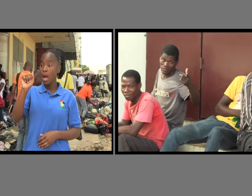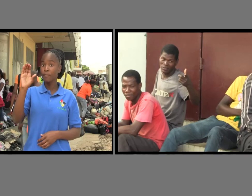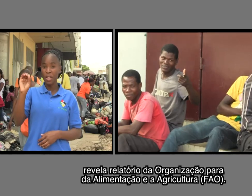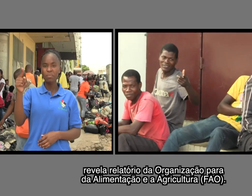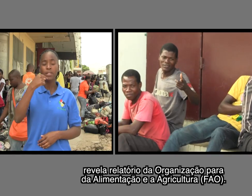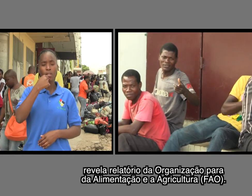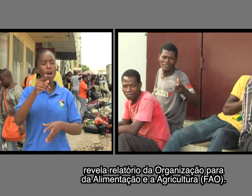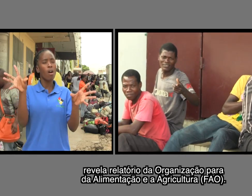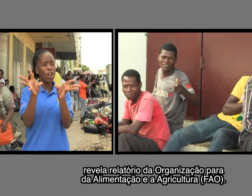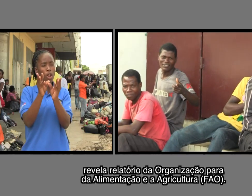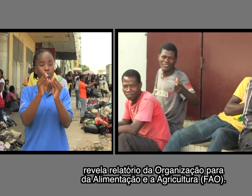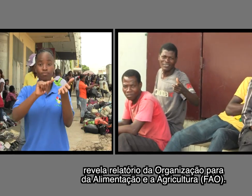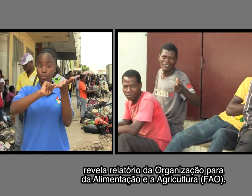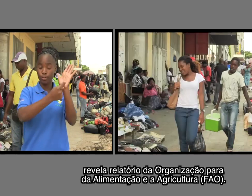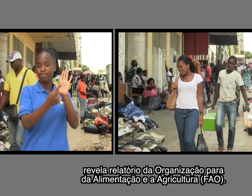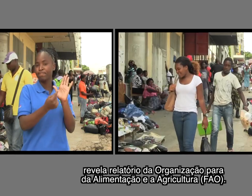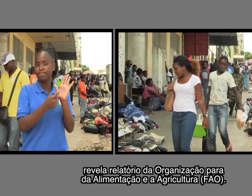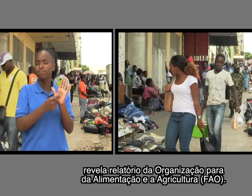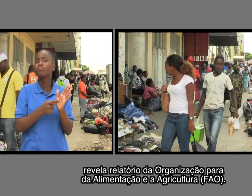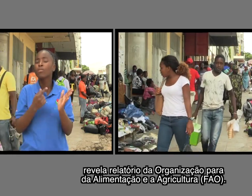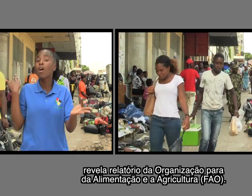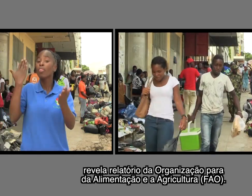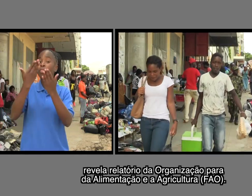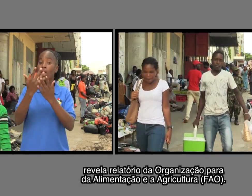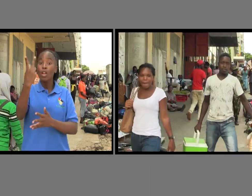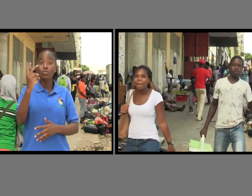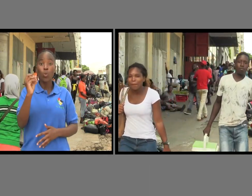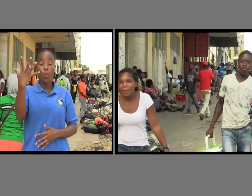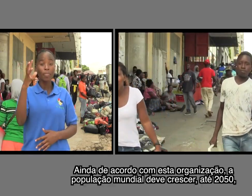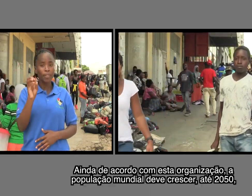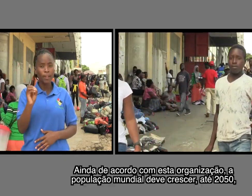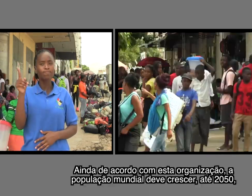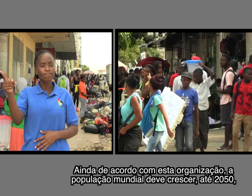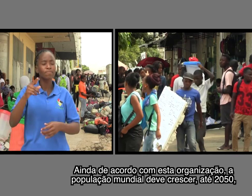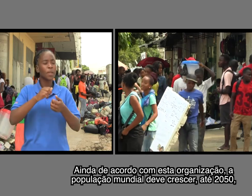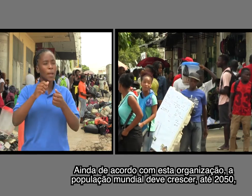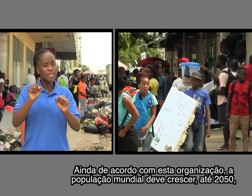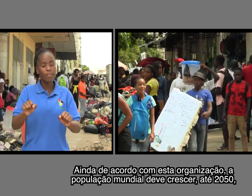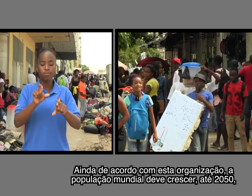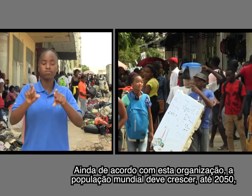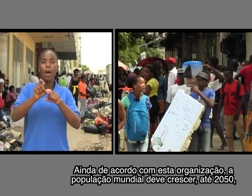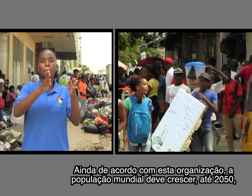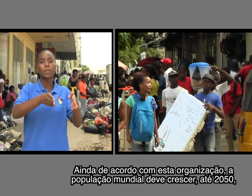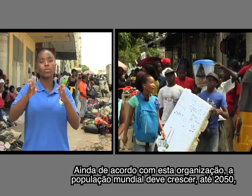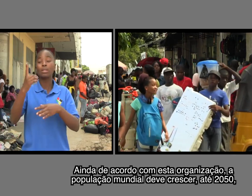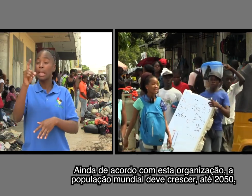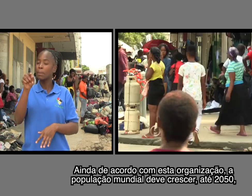relatório da Organização para a Alimentação e Agricultura, FAO. Ainda de acordo com esta organização, a população mundial deve